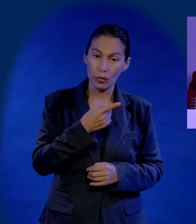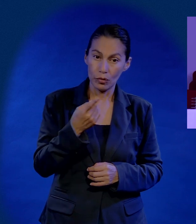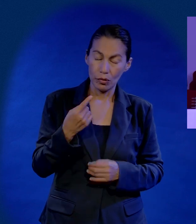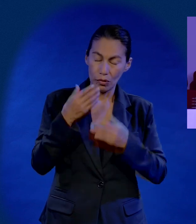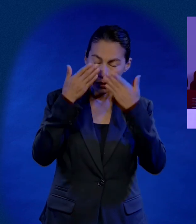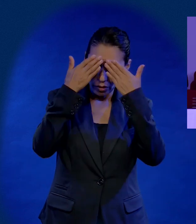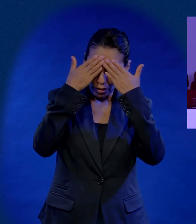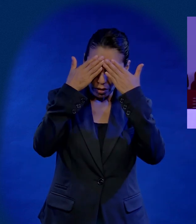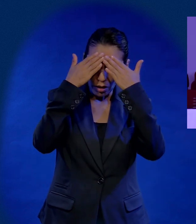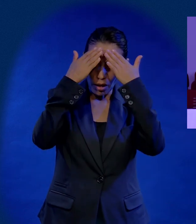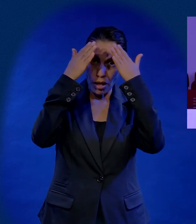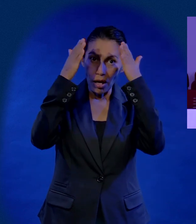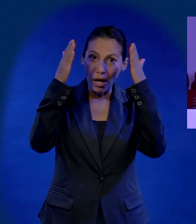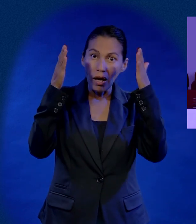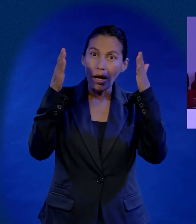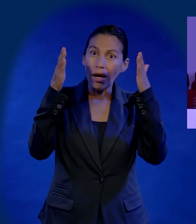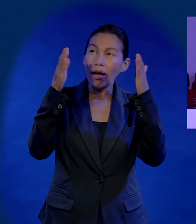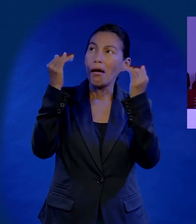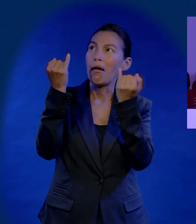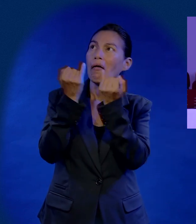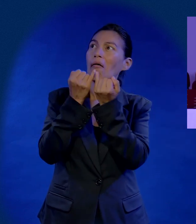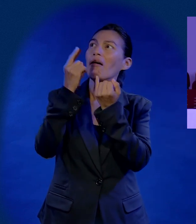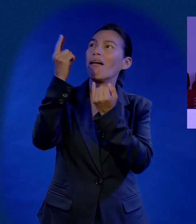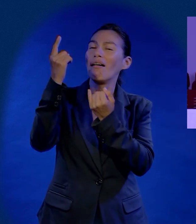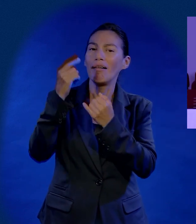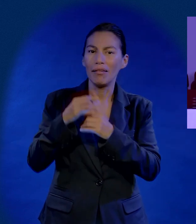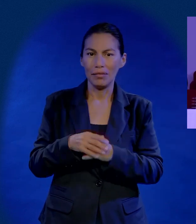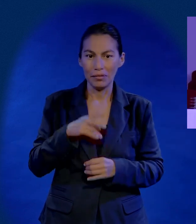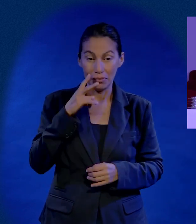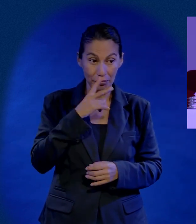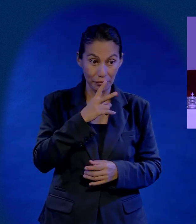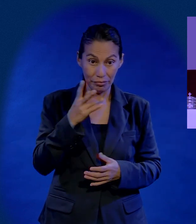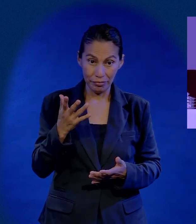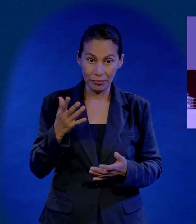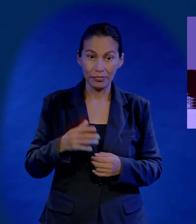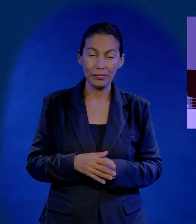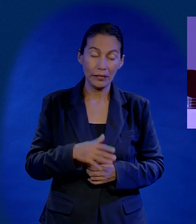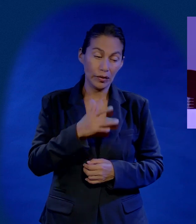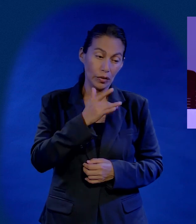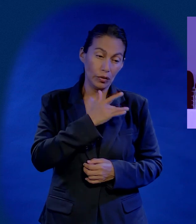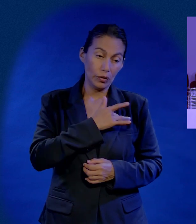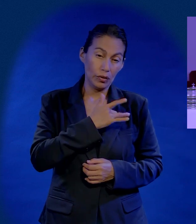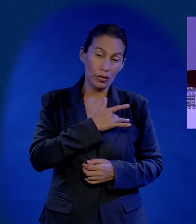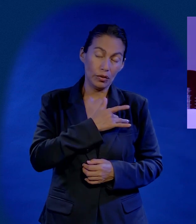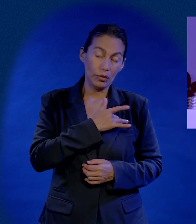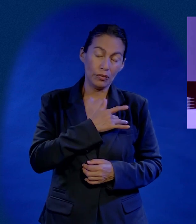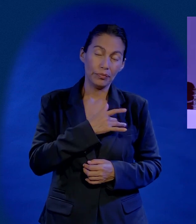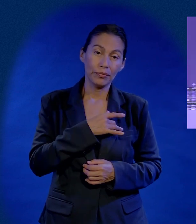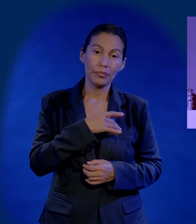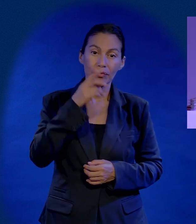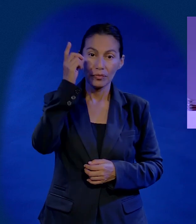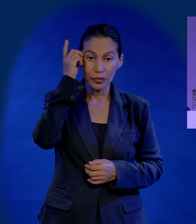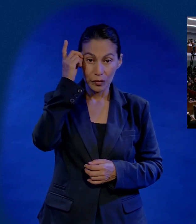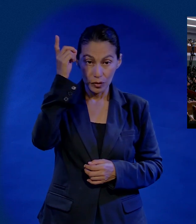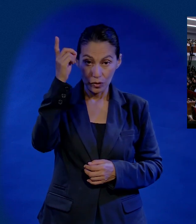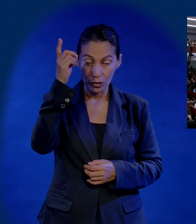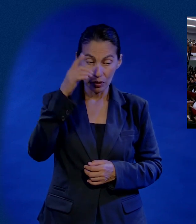Él piensa. Que aprendamos a ver las cosas como Él lo ve. Como Dios lo